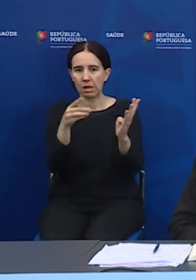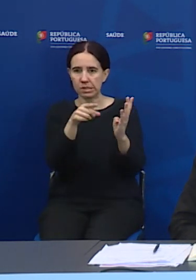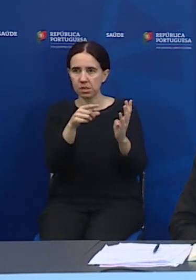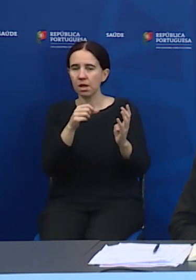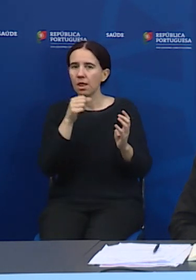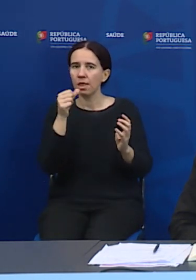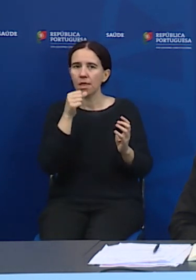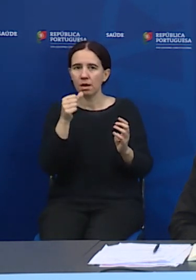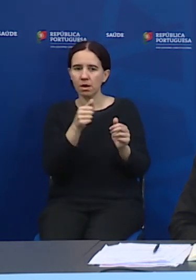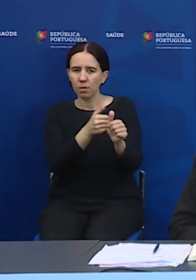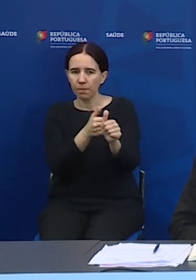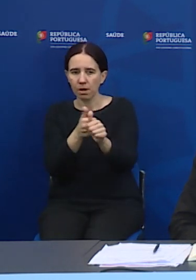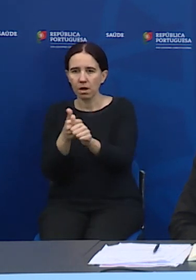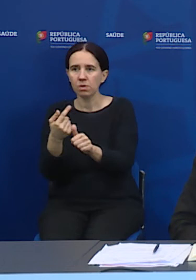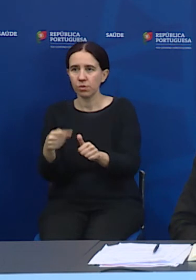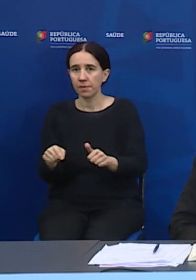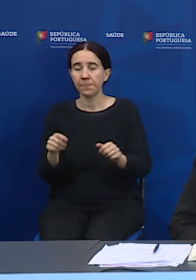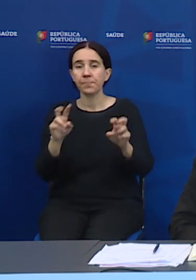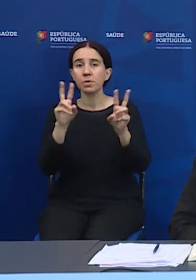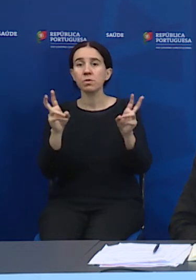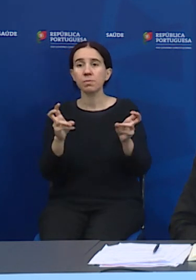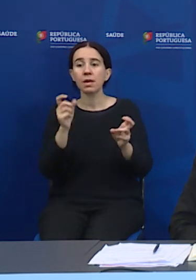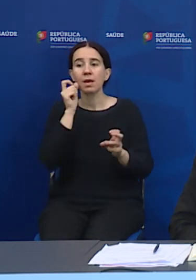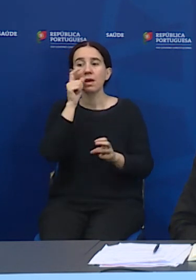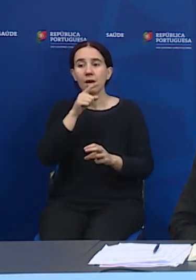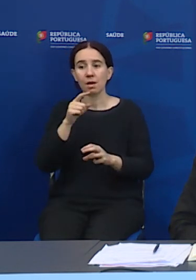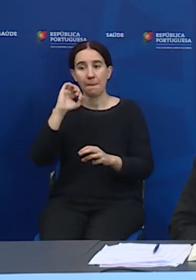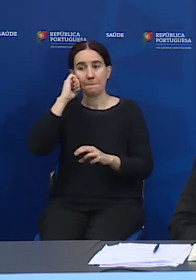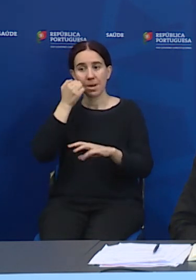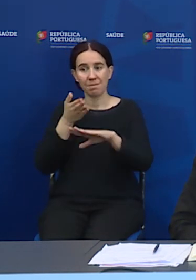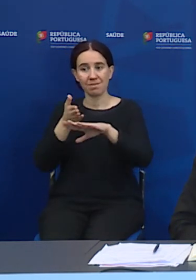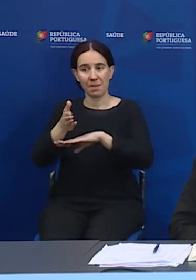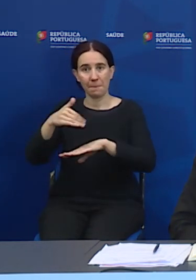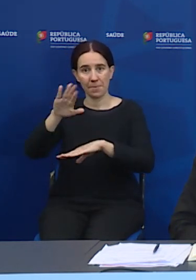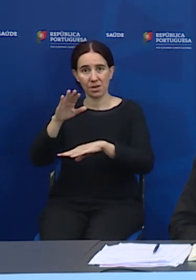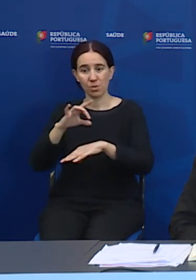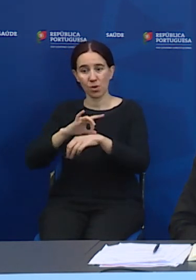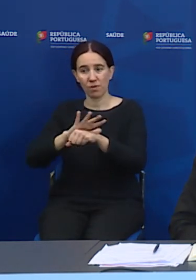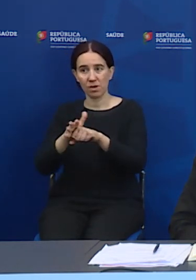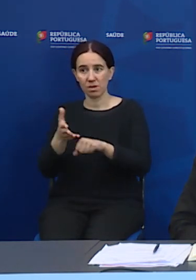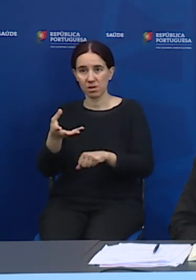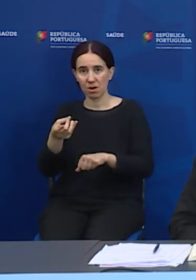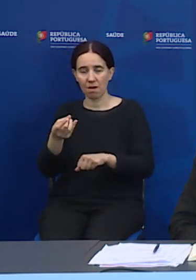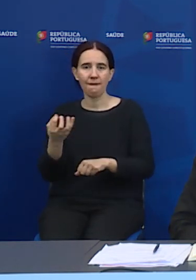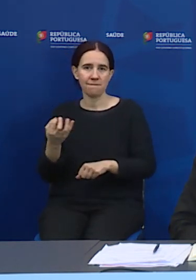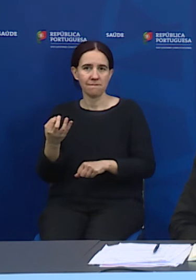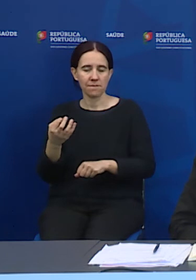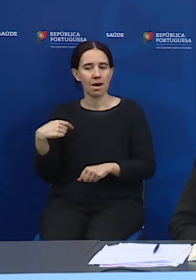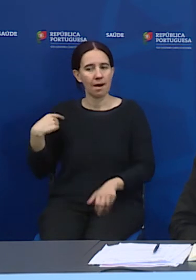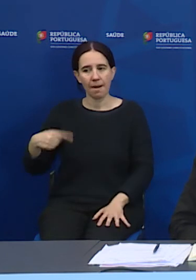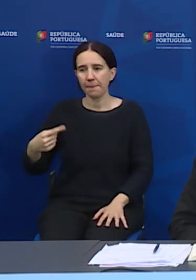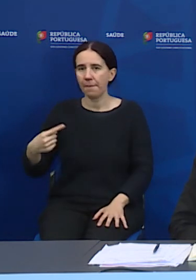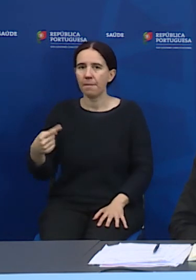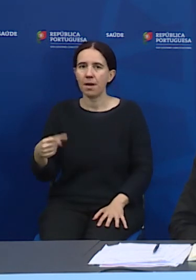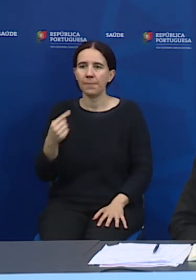permanentemente acompanhados e relativamente àqueles que foram mais diretamente atingidos pela copa 19 efetivamente